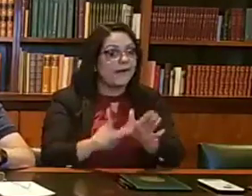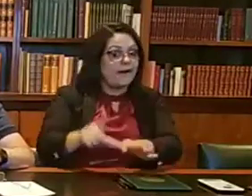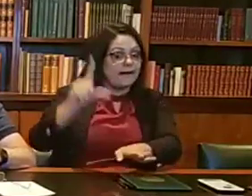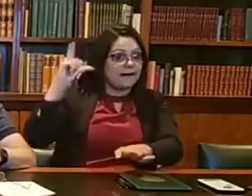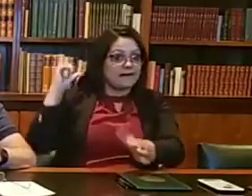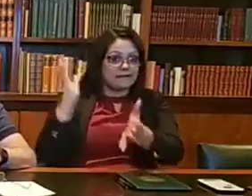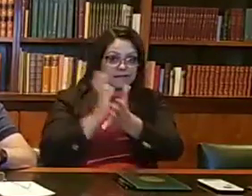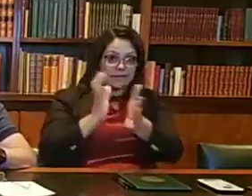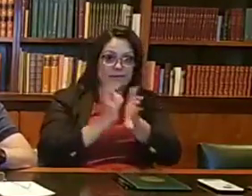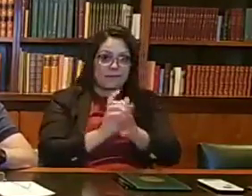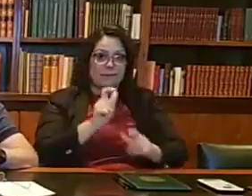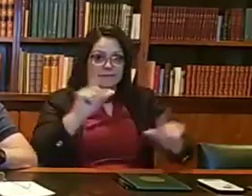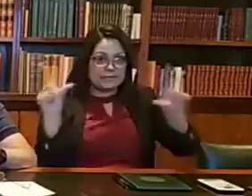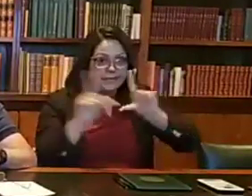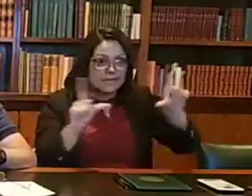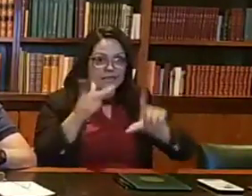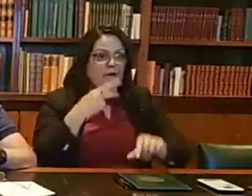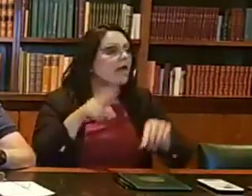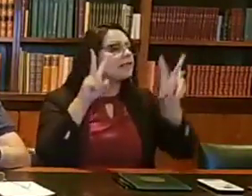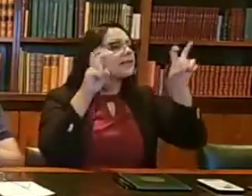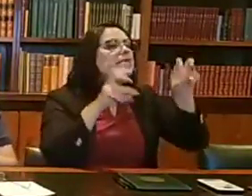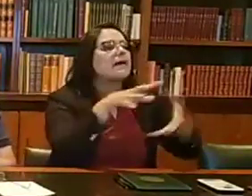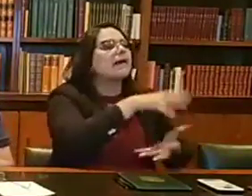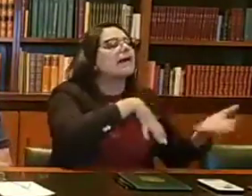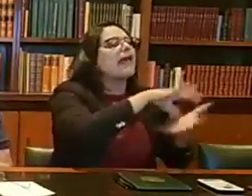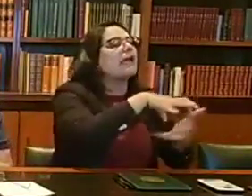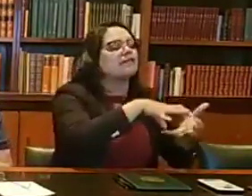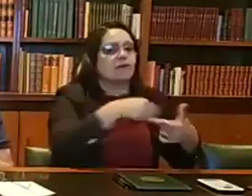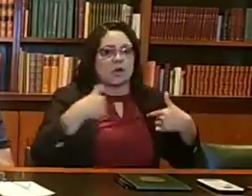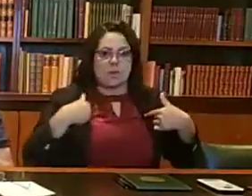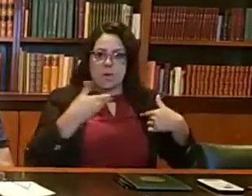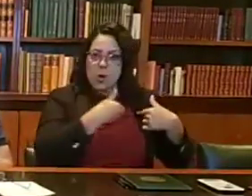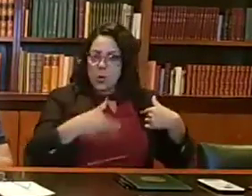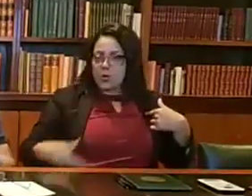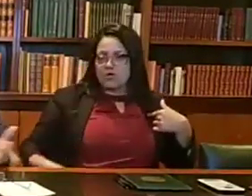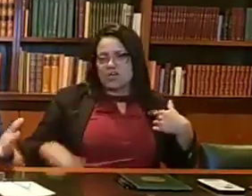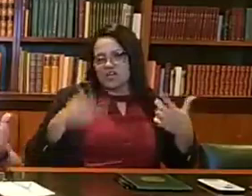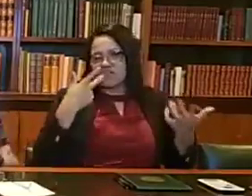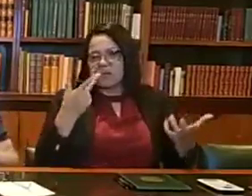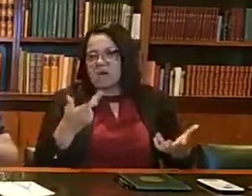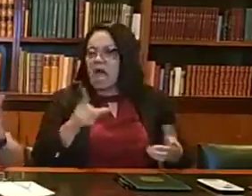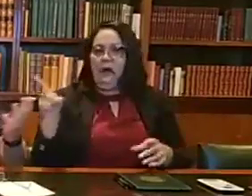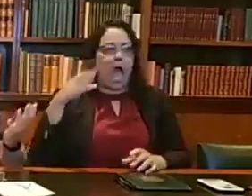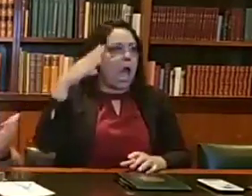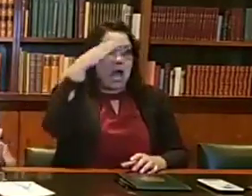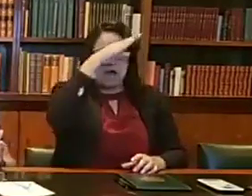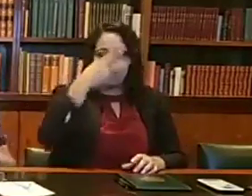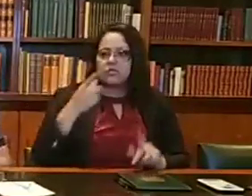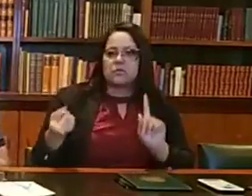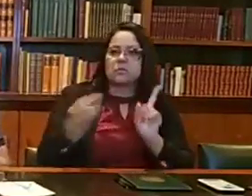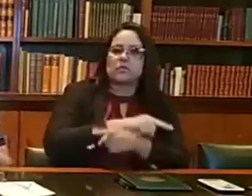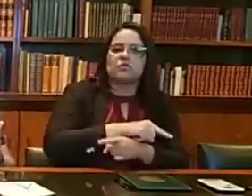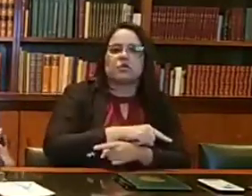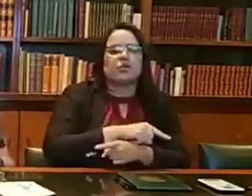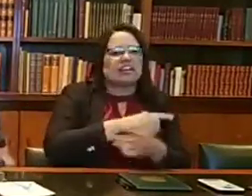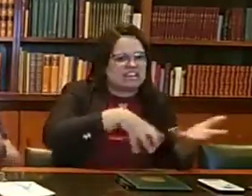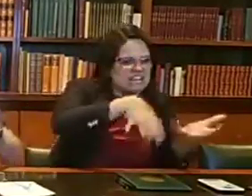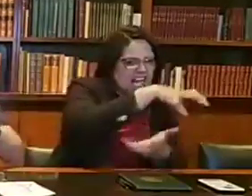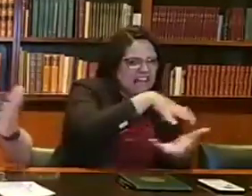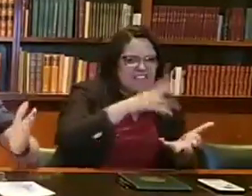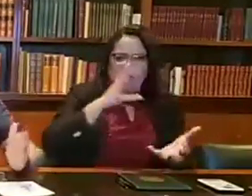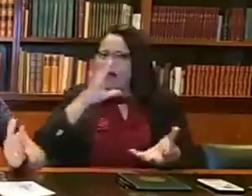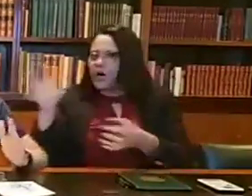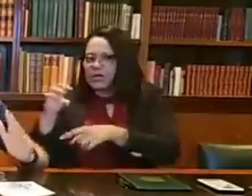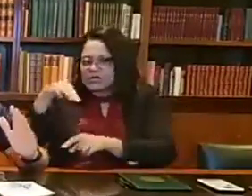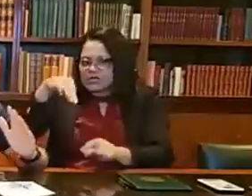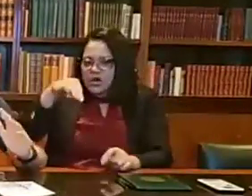anteriores, falava em greve. Quando chegou o meu governo, começou a falar o quê? Motim. Que é uma diferença enorme de greve para motim.